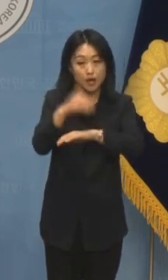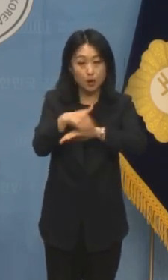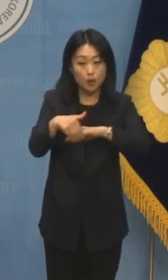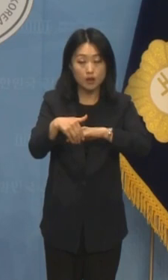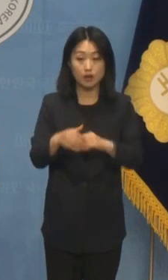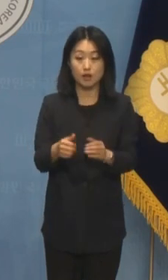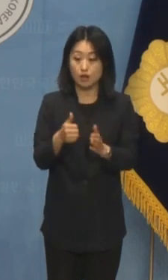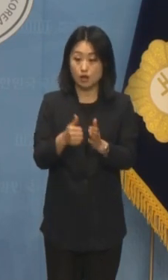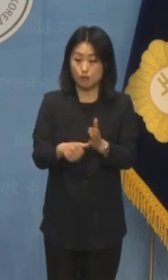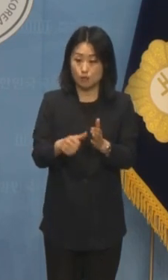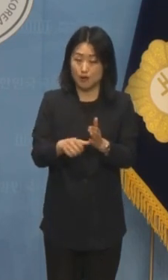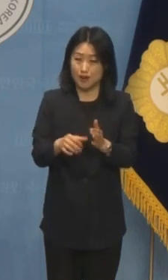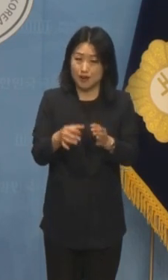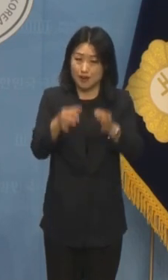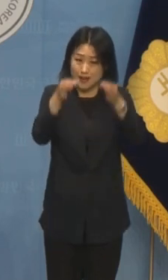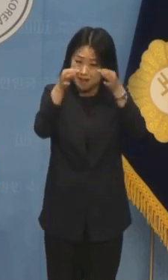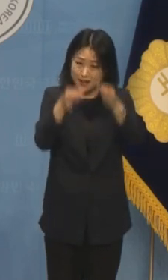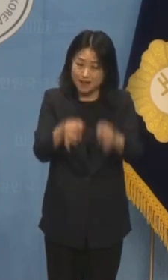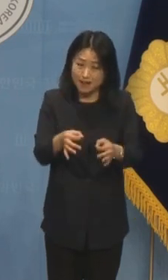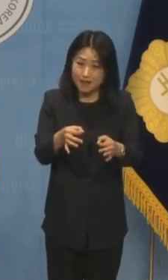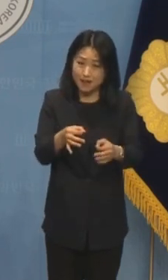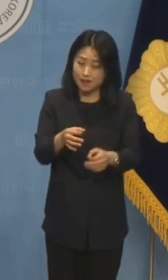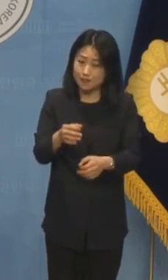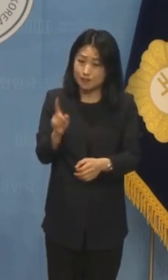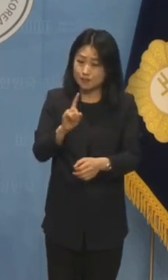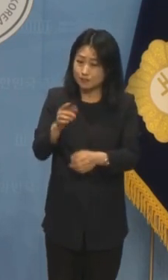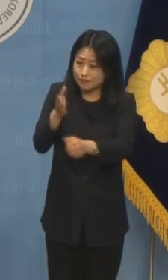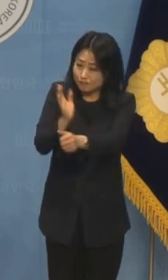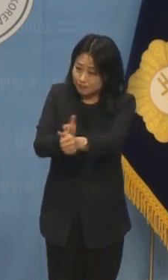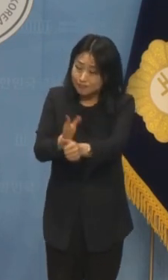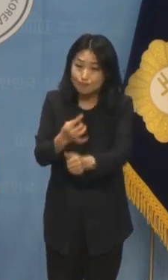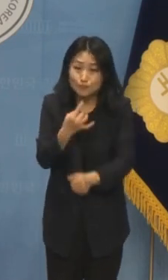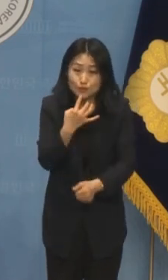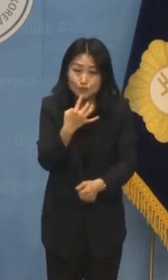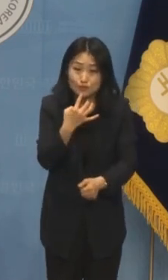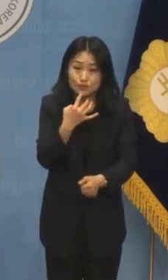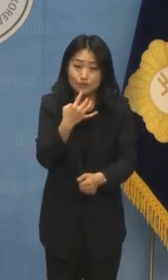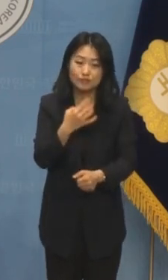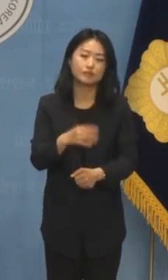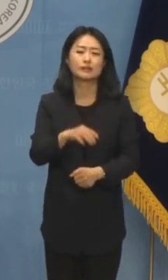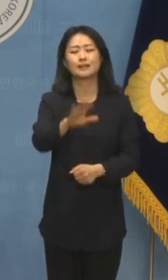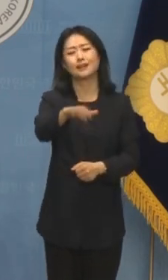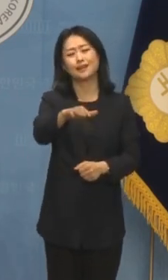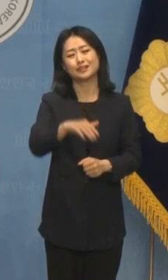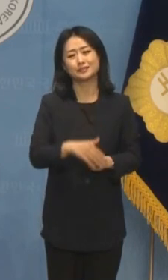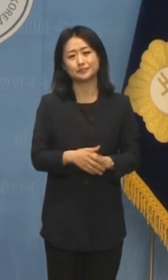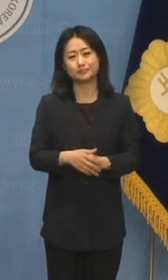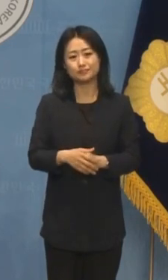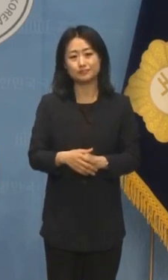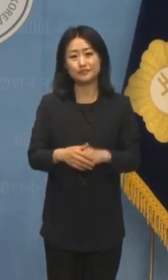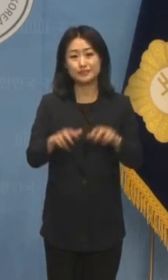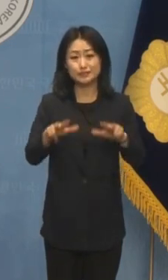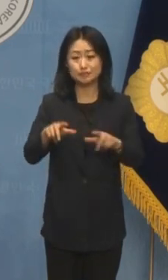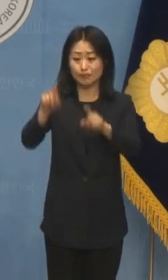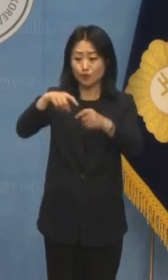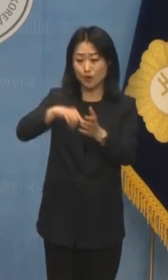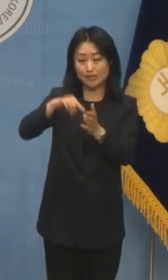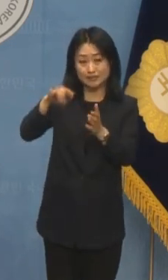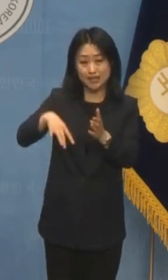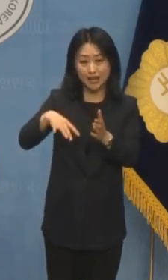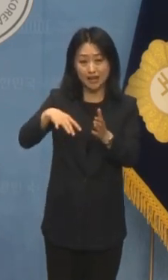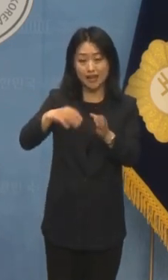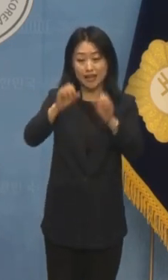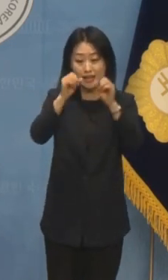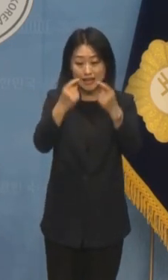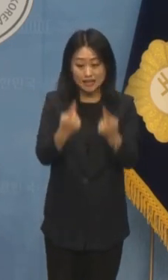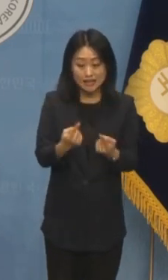물가가 촉구로 잡히는 겁니까? 안 하던 걸 하는 것도 아니고 하고 있던 관세 인하를 유지하는